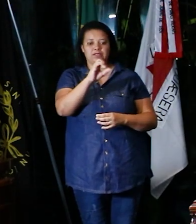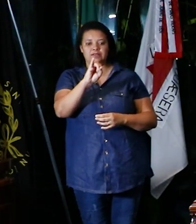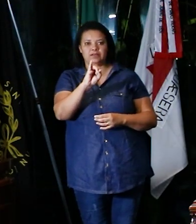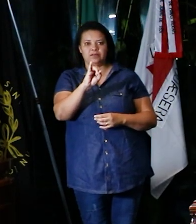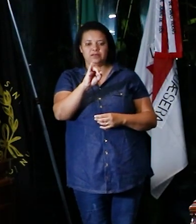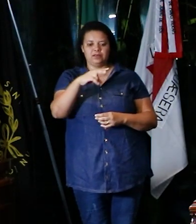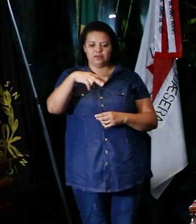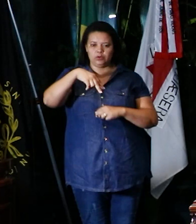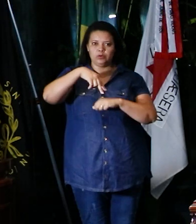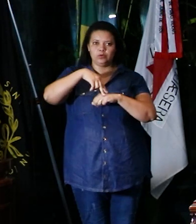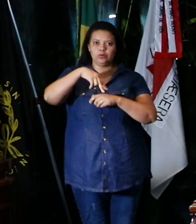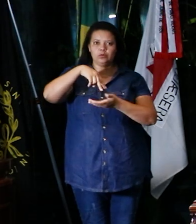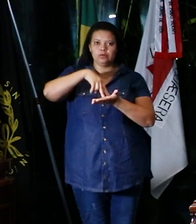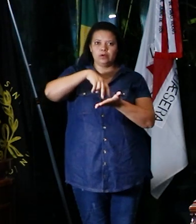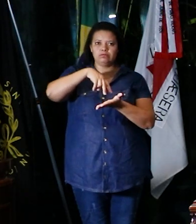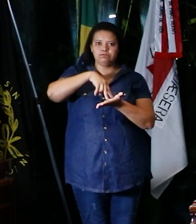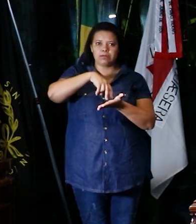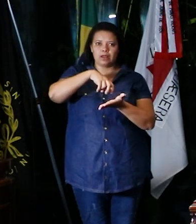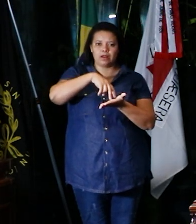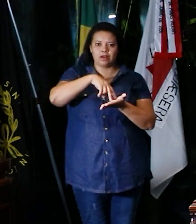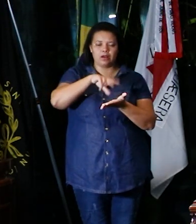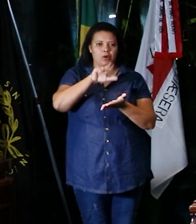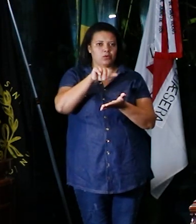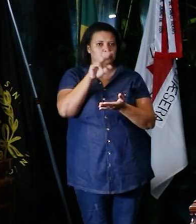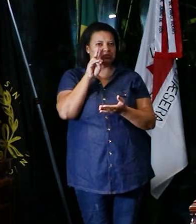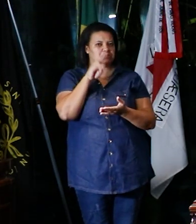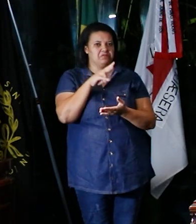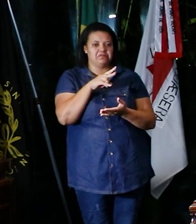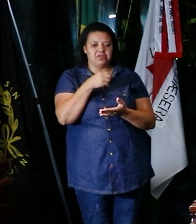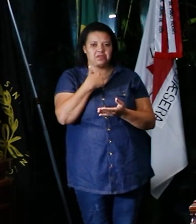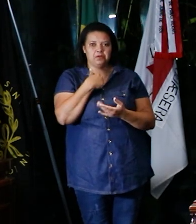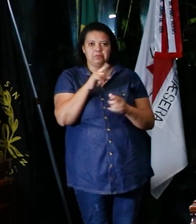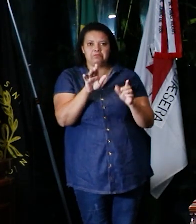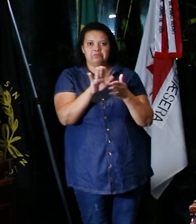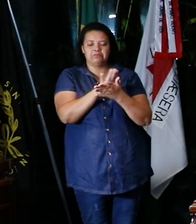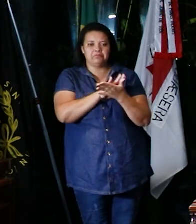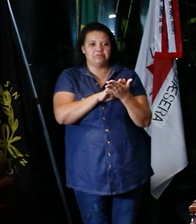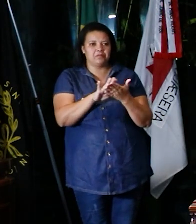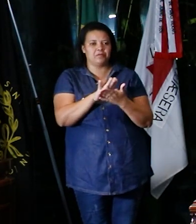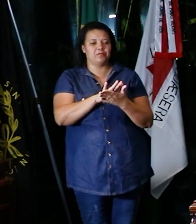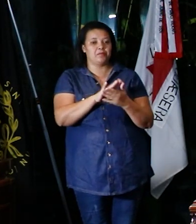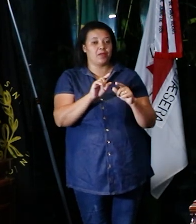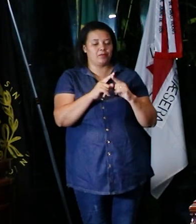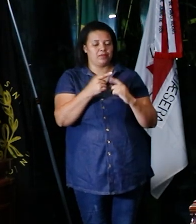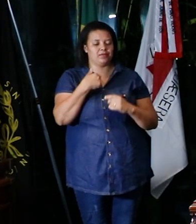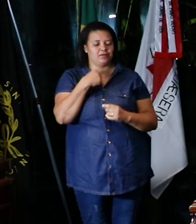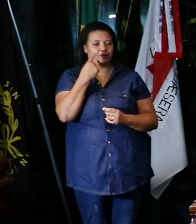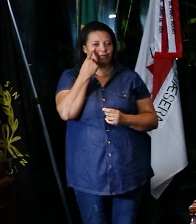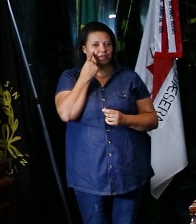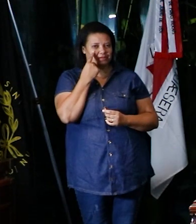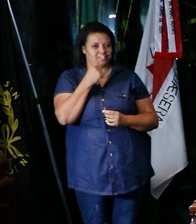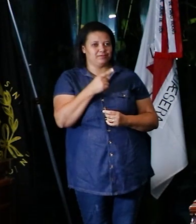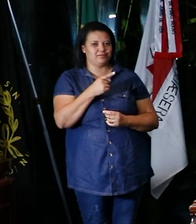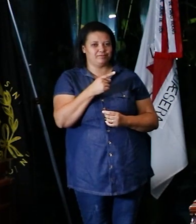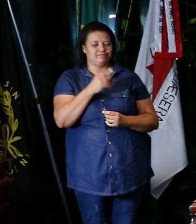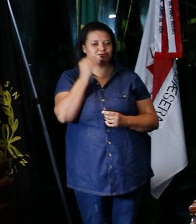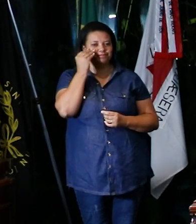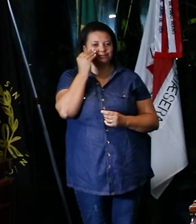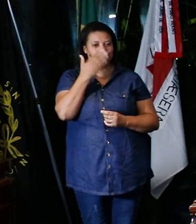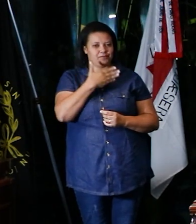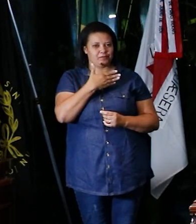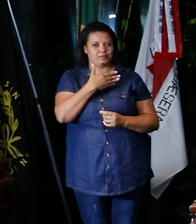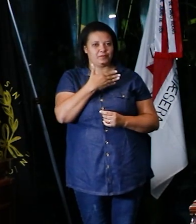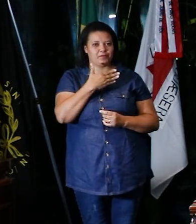pernas pulando por quatro, nunca vi, nem eu. Mas vi. Saci corta o